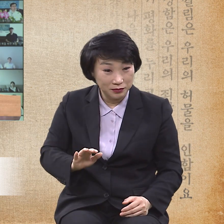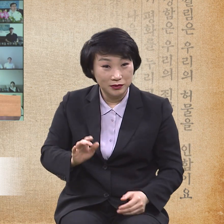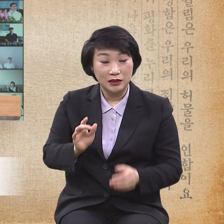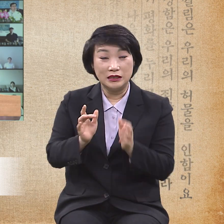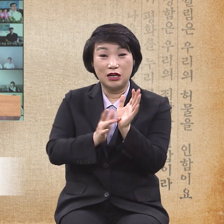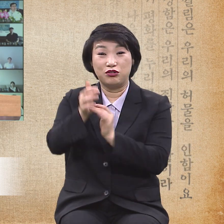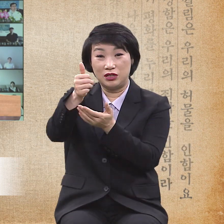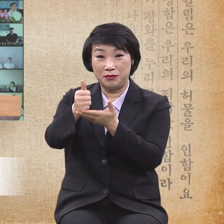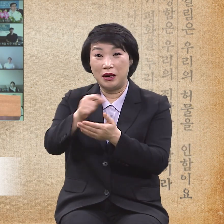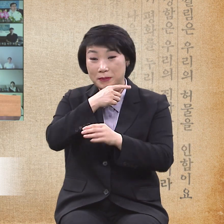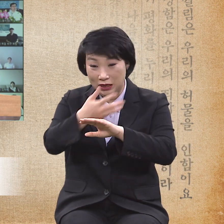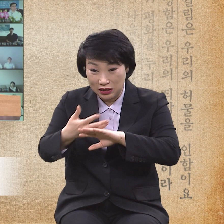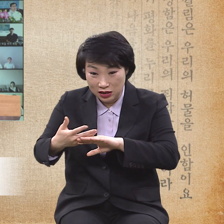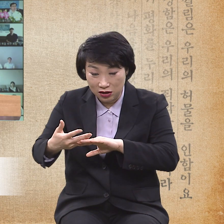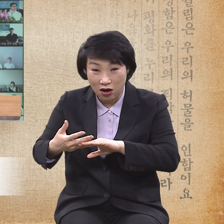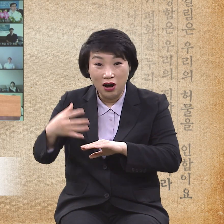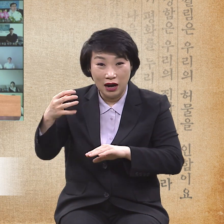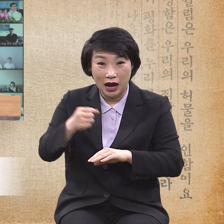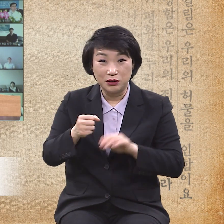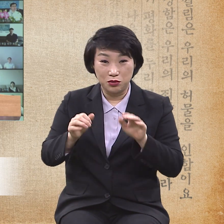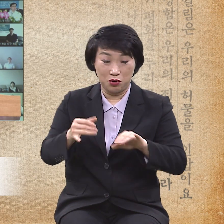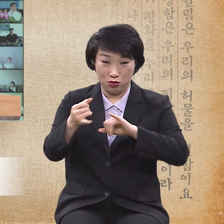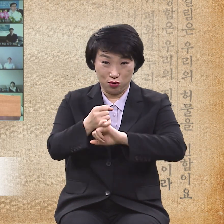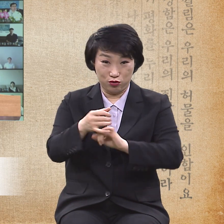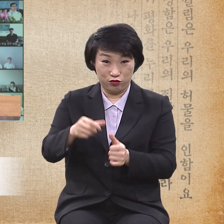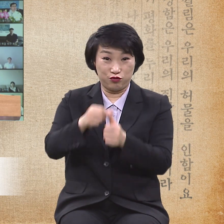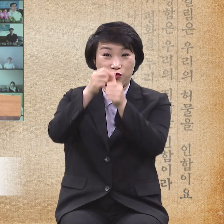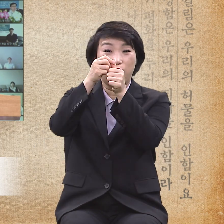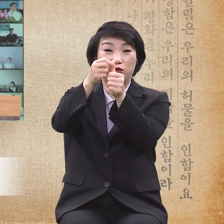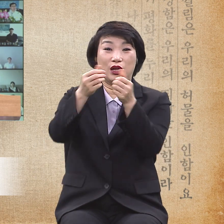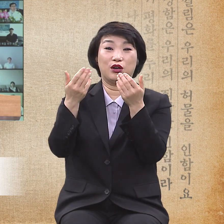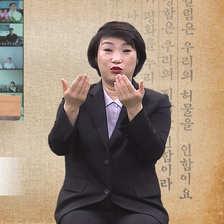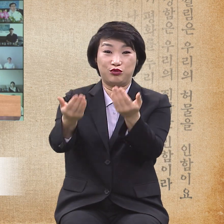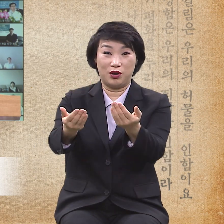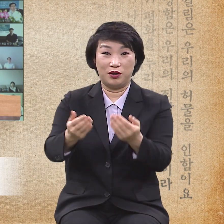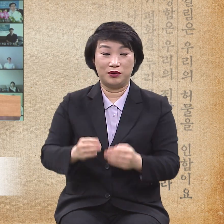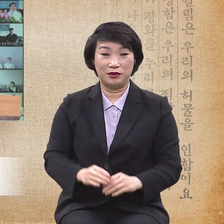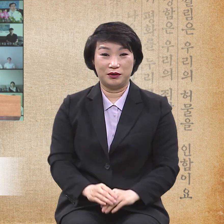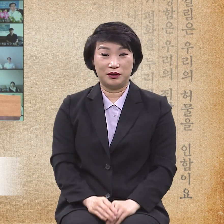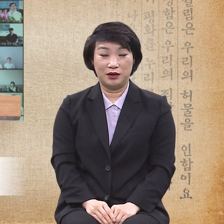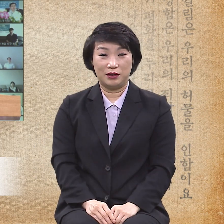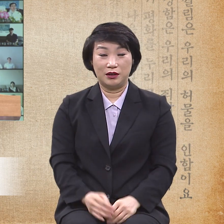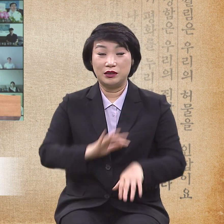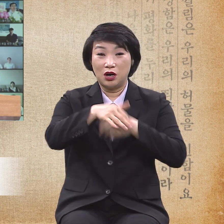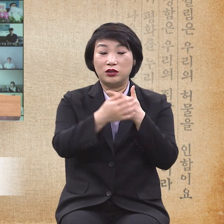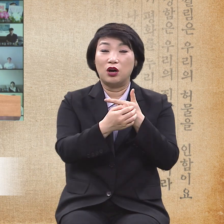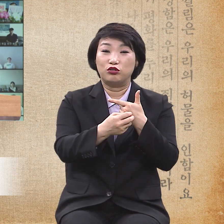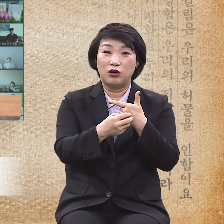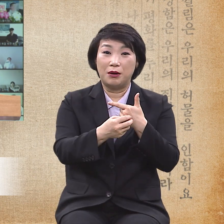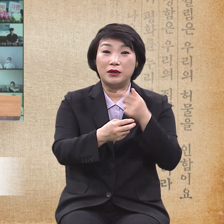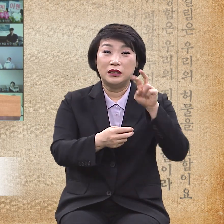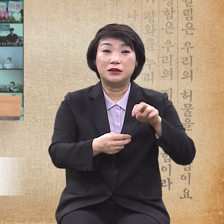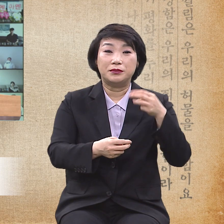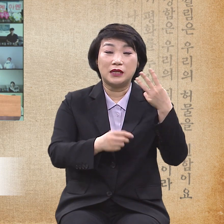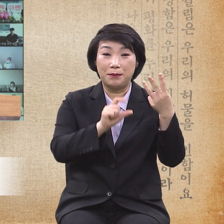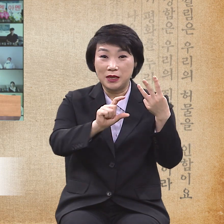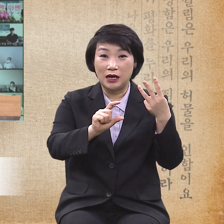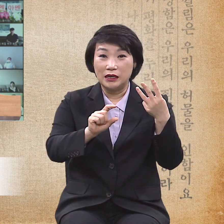자신이 흘린 피로 반드시 구원하신다 이 말이오. 누가복음 23장